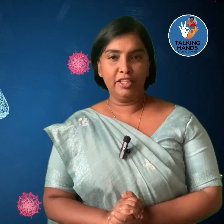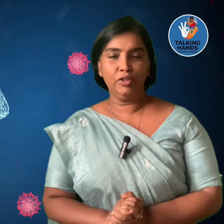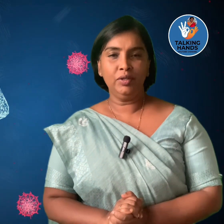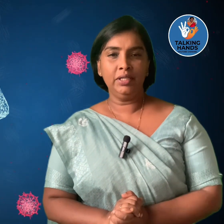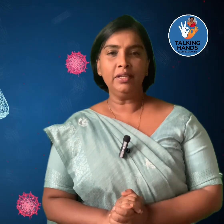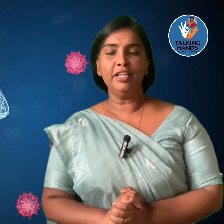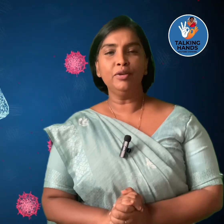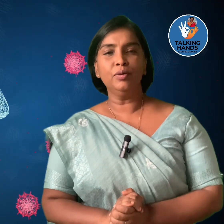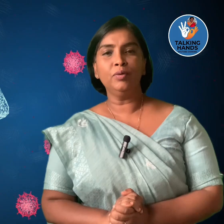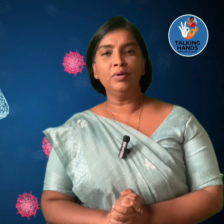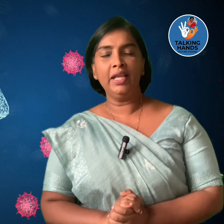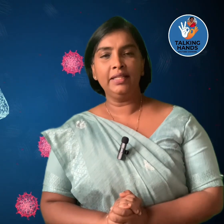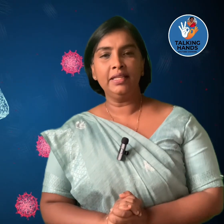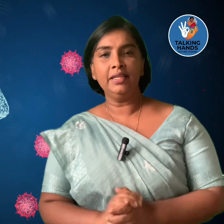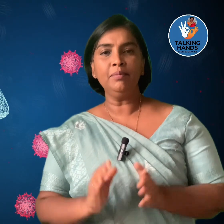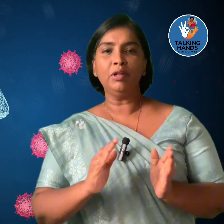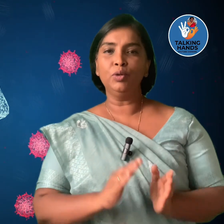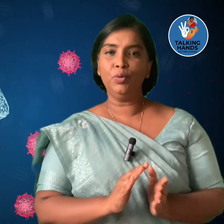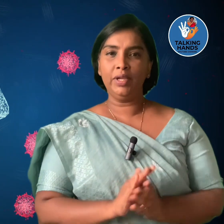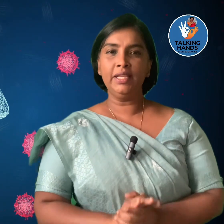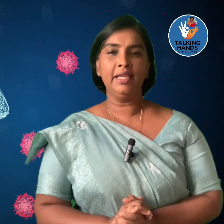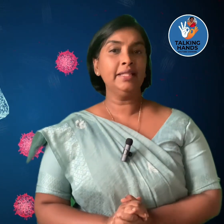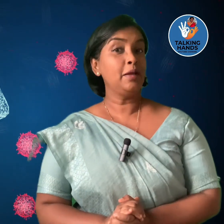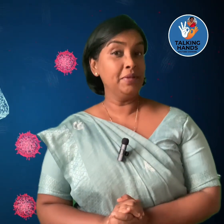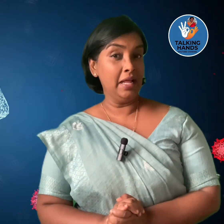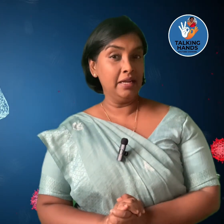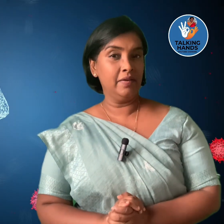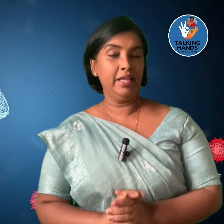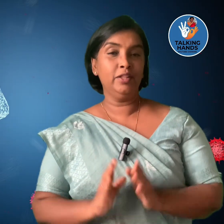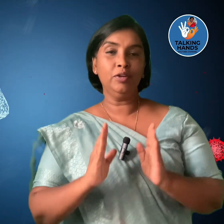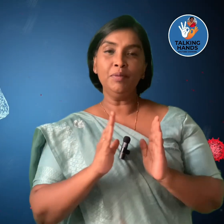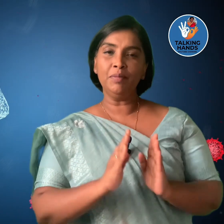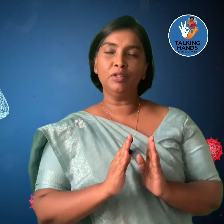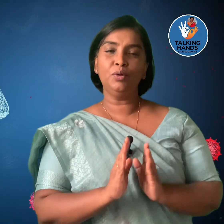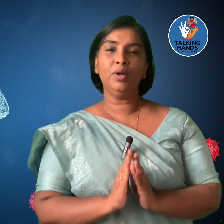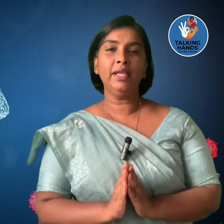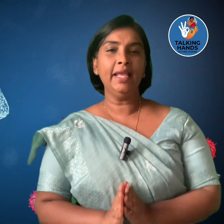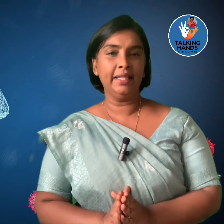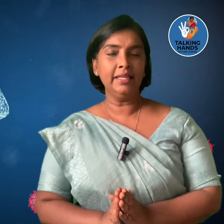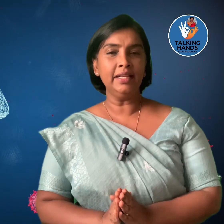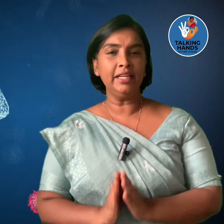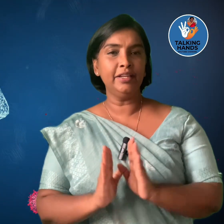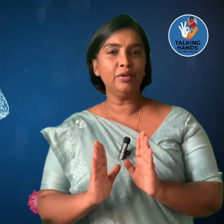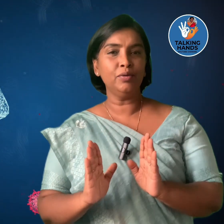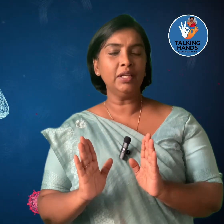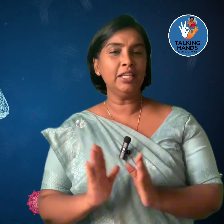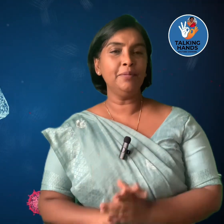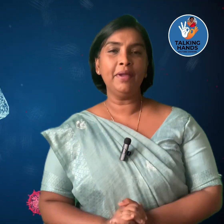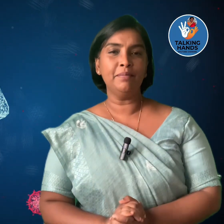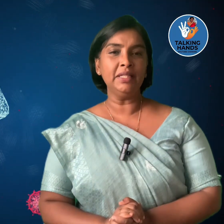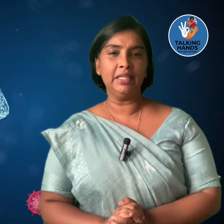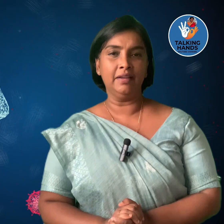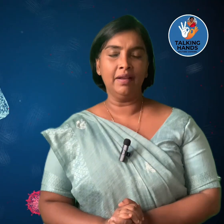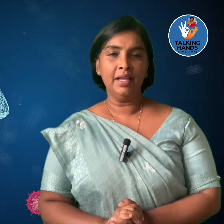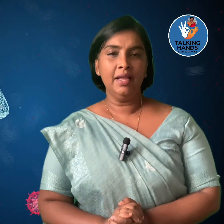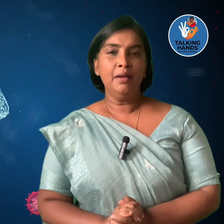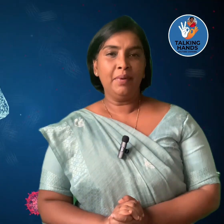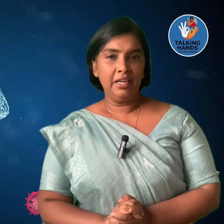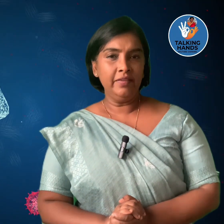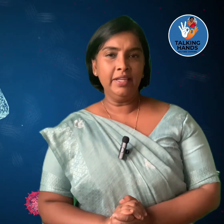එතකොට ඩෙන්ගු උණ හැදෙන්නේ මදුරු වලින් කියලා අපි දන්නවා. එතකොට මේ මදුරු වලින් හැදෙන ලෙඩ රෝග කීපයක්ම තියෙනවා. පළවෙනි එක